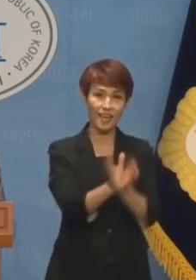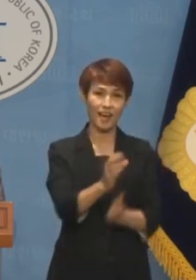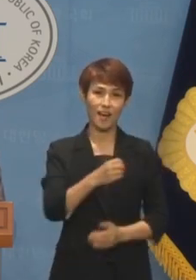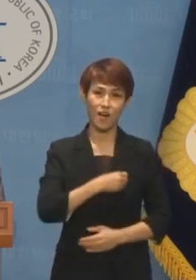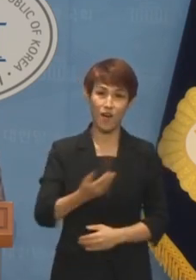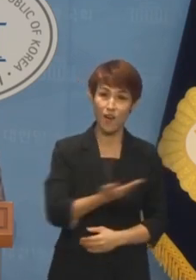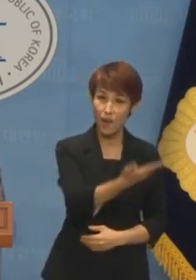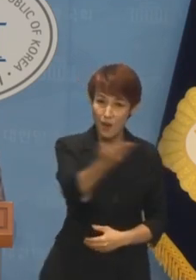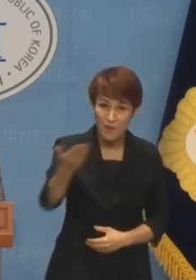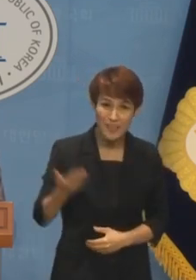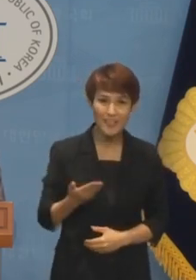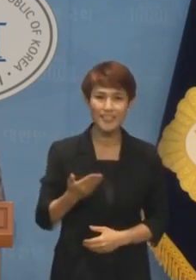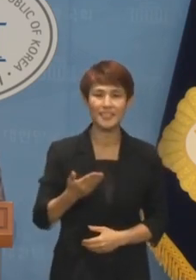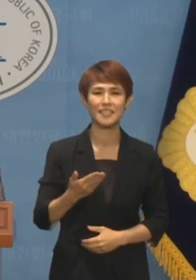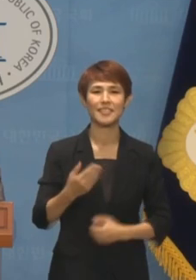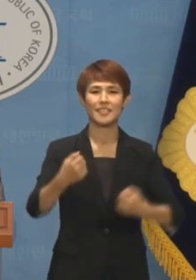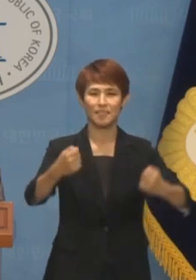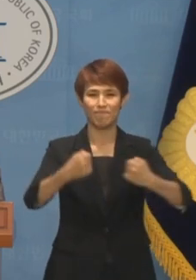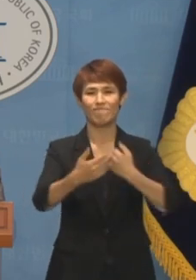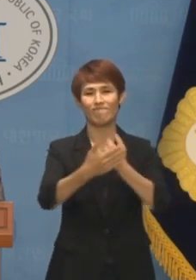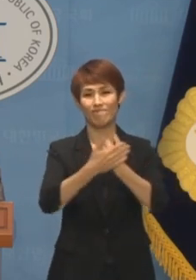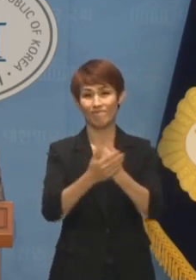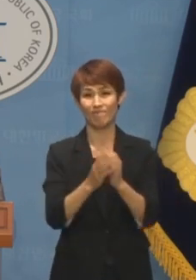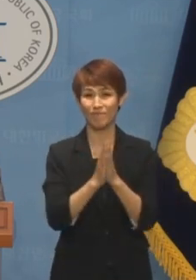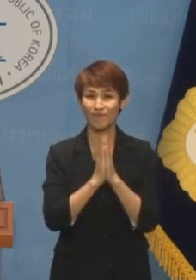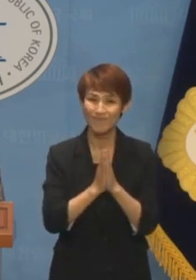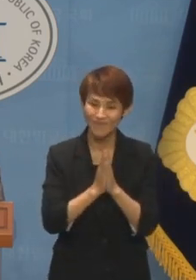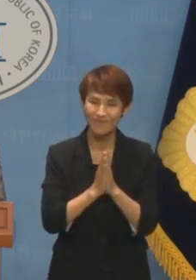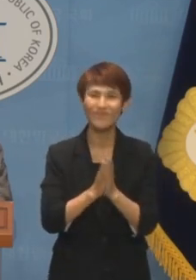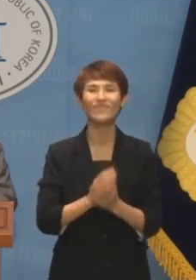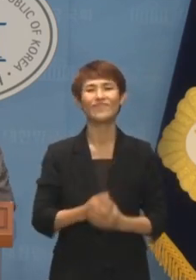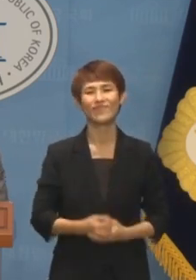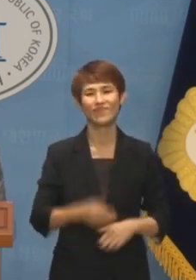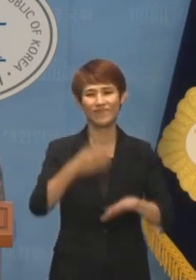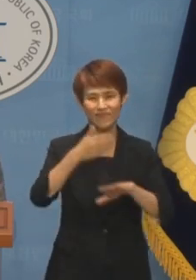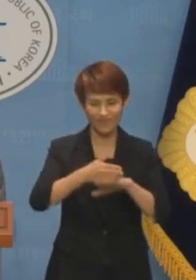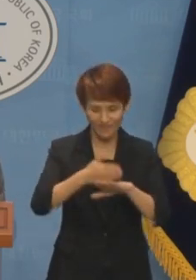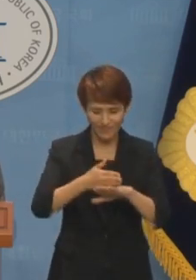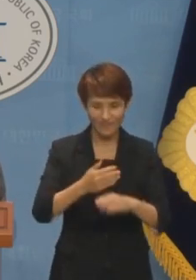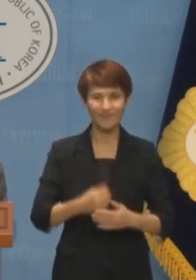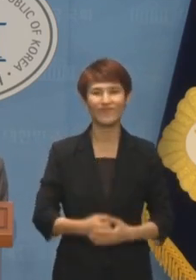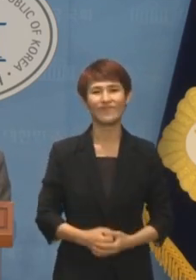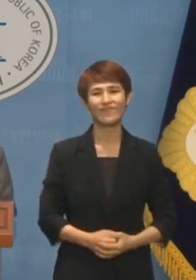여러분들이 많은 지지와 응원을 부탁드립니다. 감사합니다.